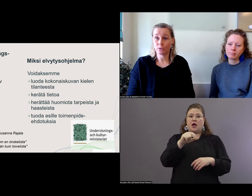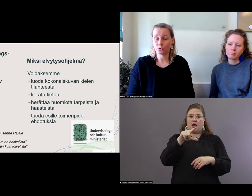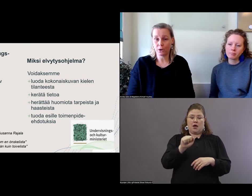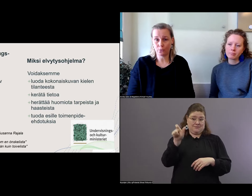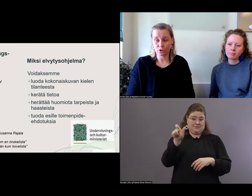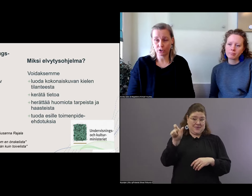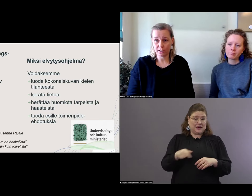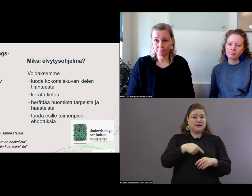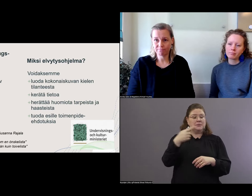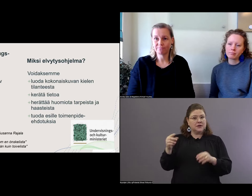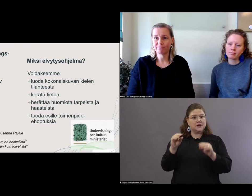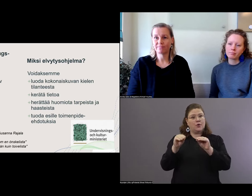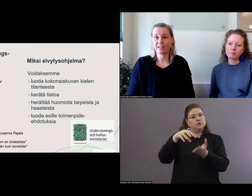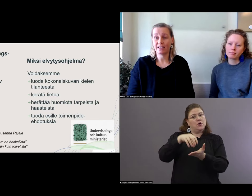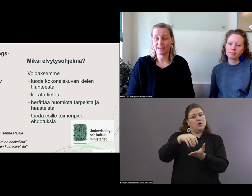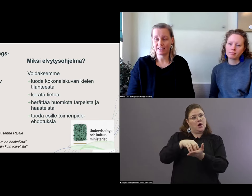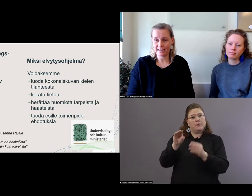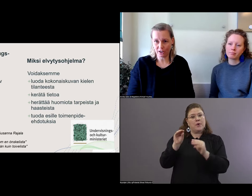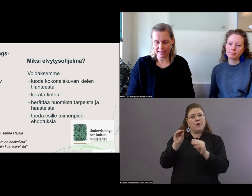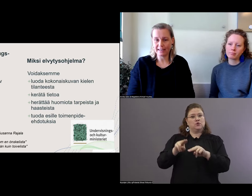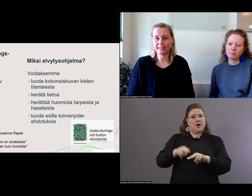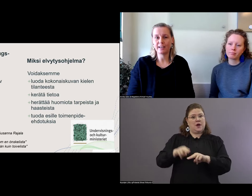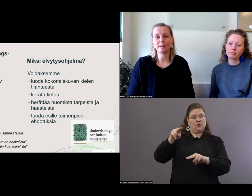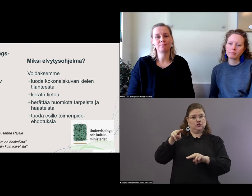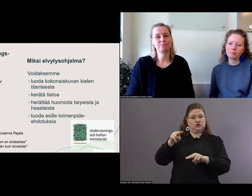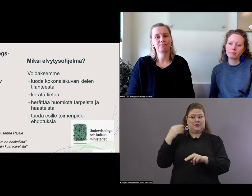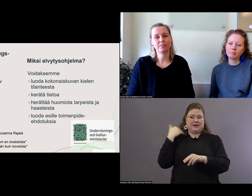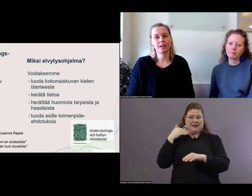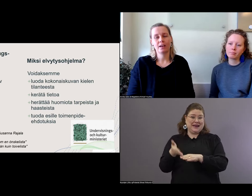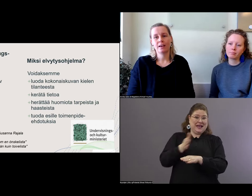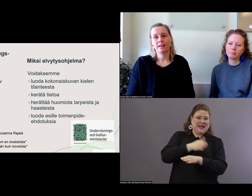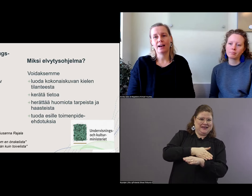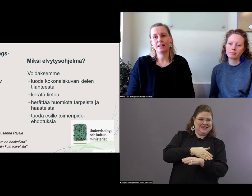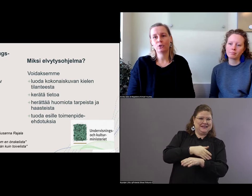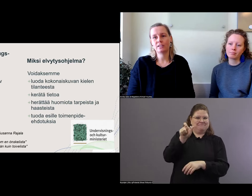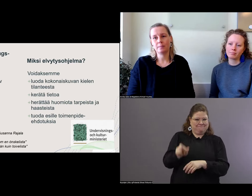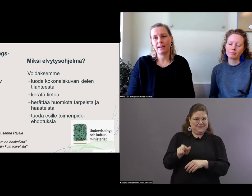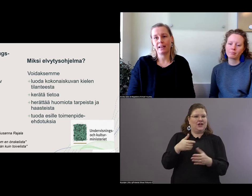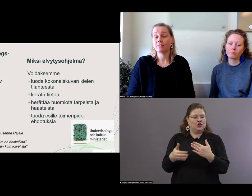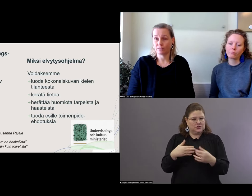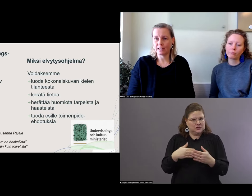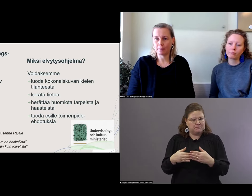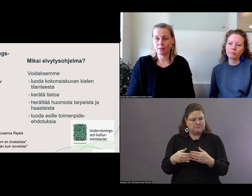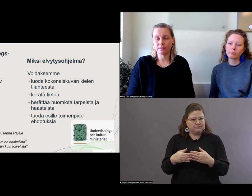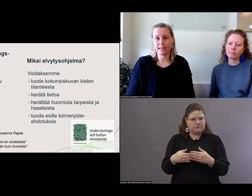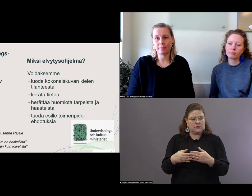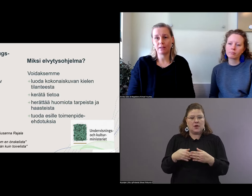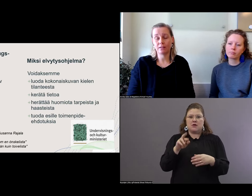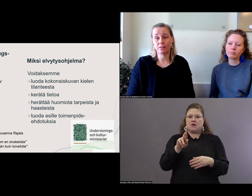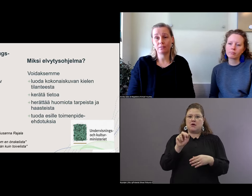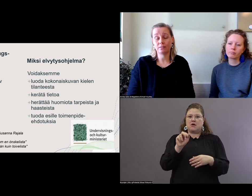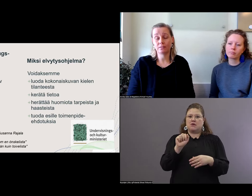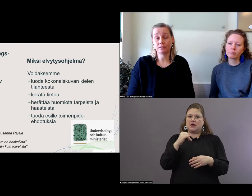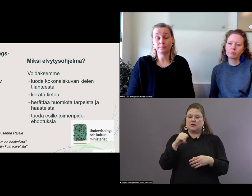opetushallituksessa opetusneuvoksena Kirja Seilolan edeltäjänä. Ja hän totesi meille, että